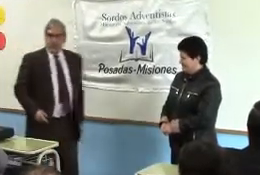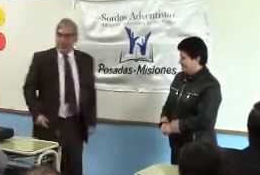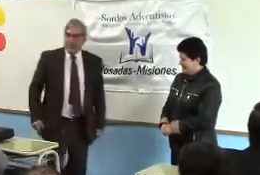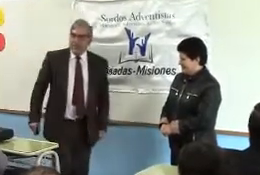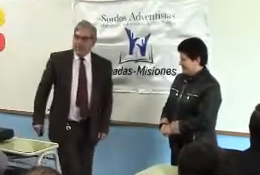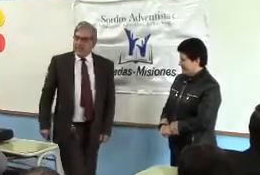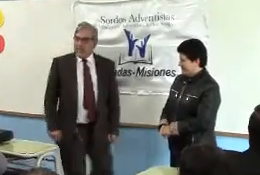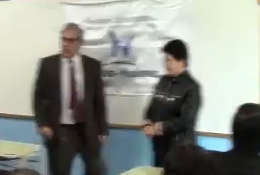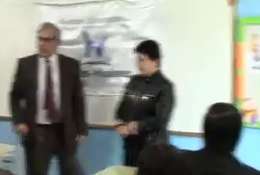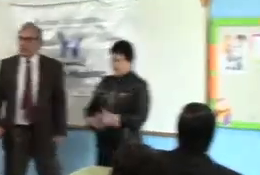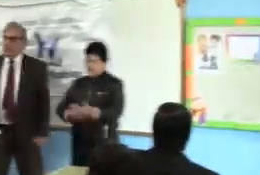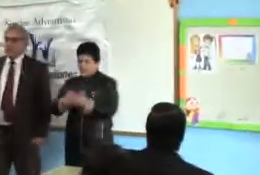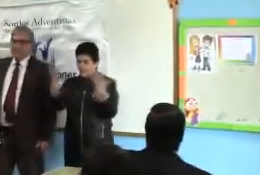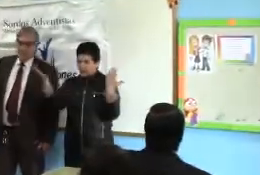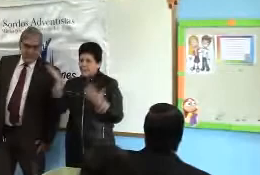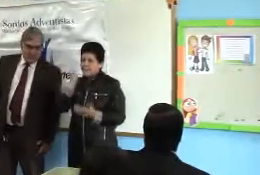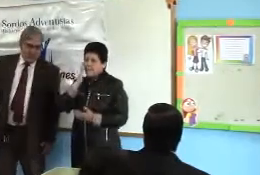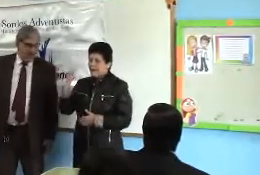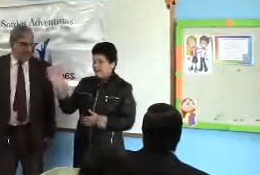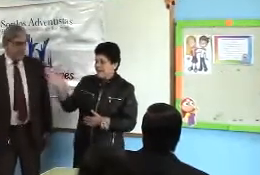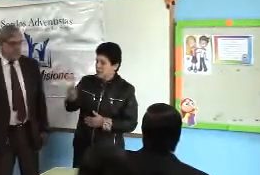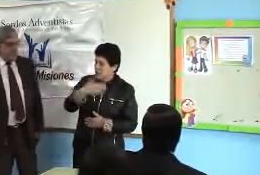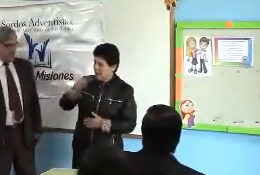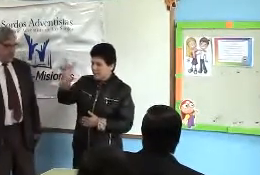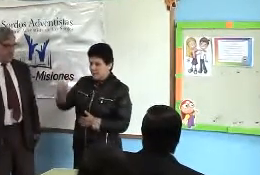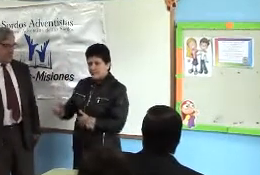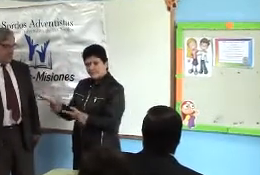Bueno, muy buenas tardes a todos.